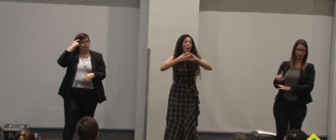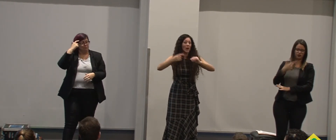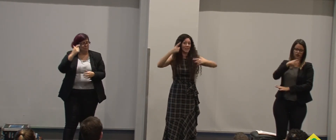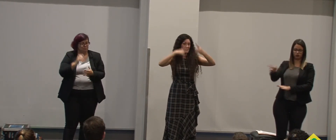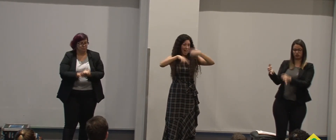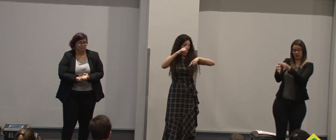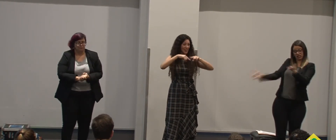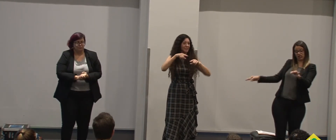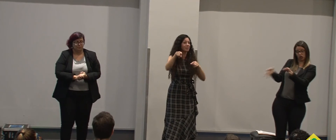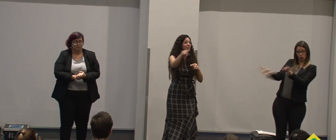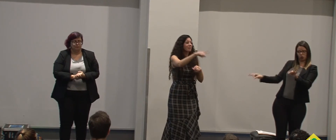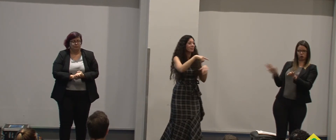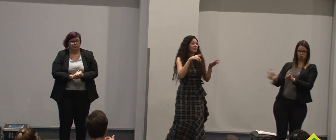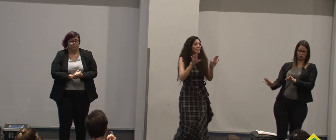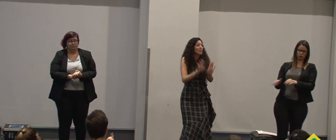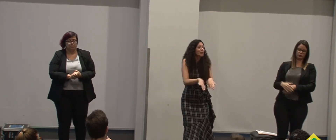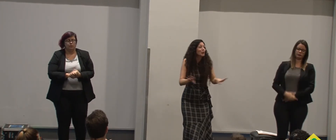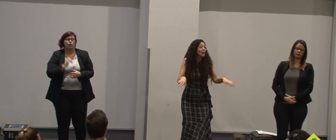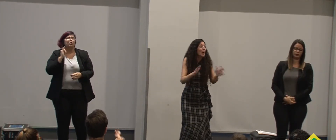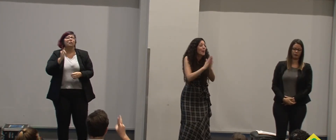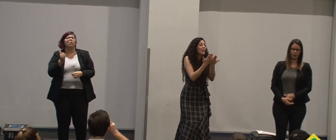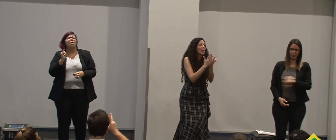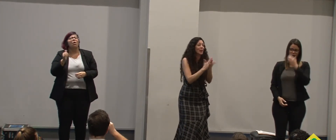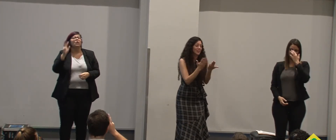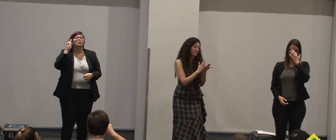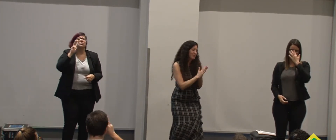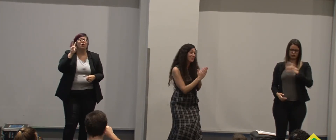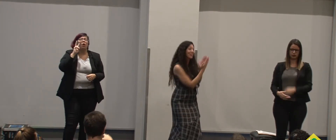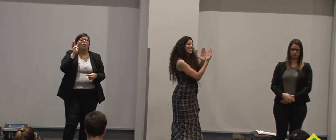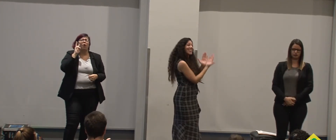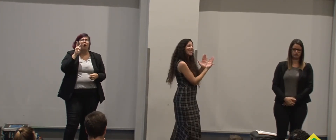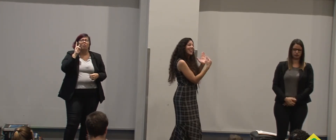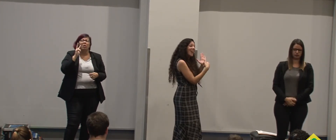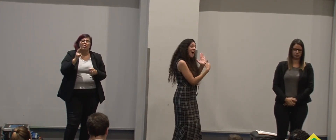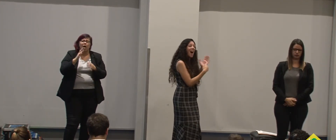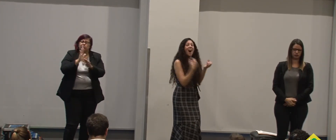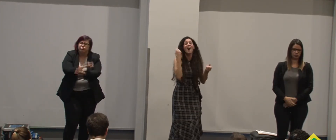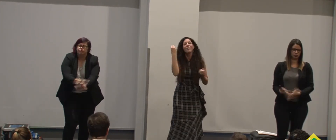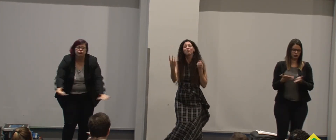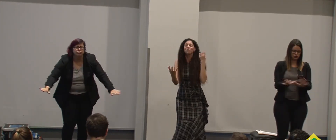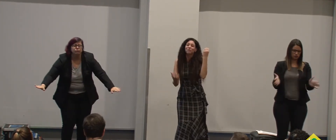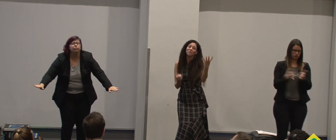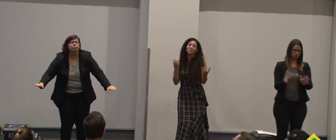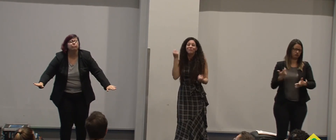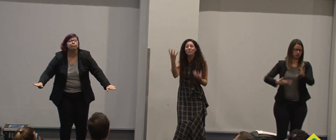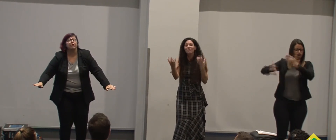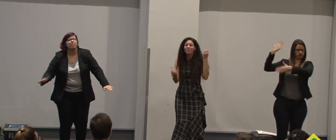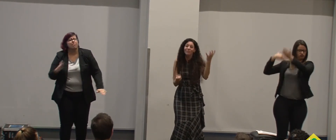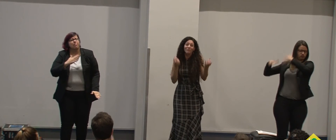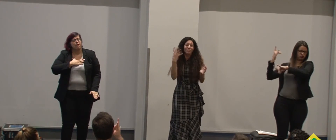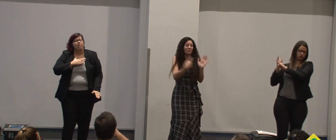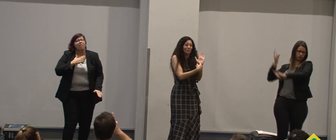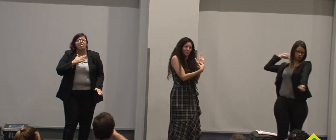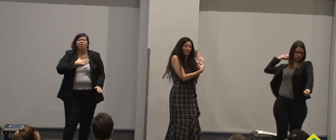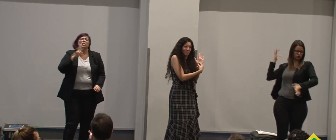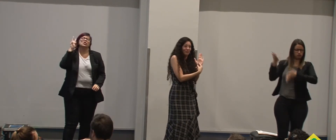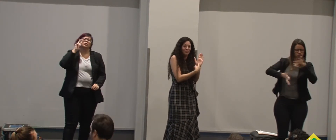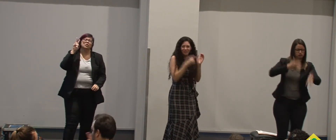proposta, faz com que os alunos consigam fixar também aquilo que está sendo ensinado. Eu também